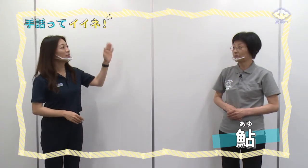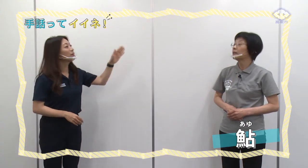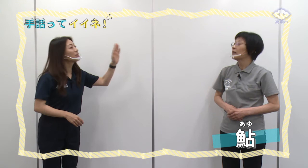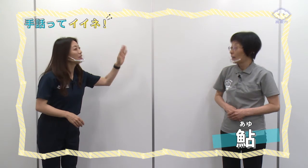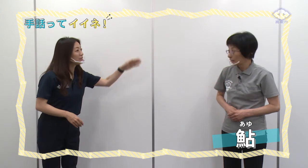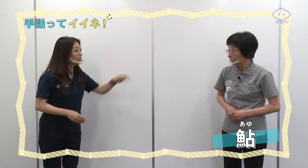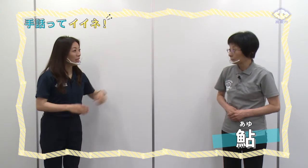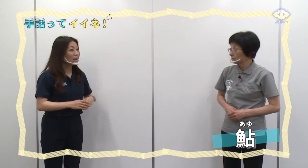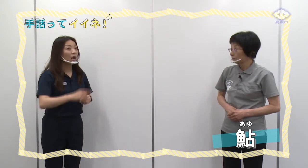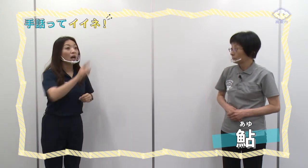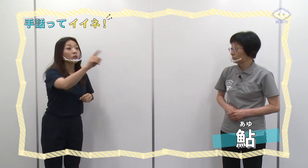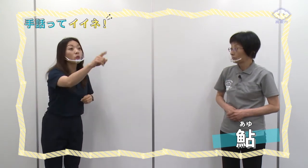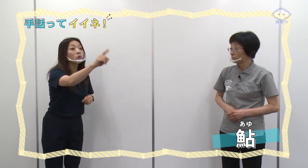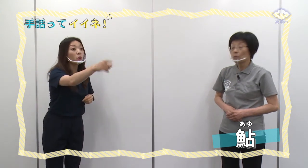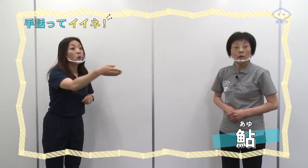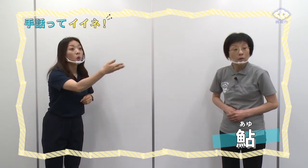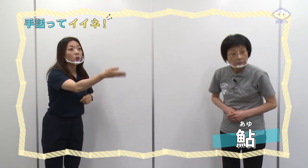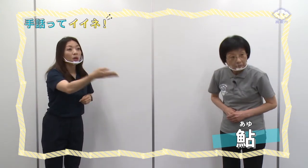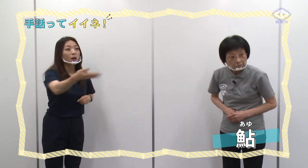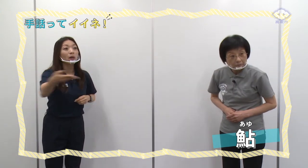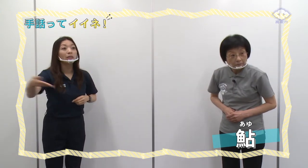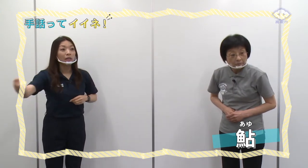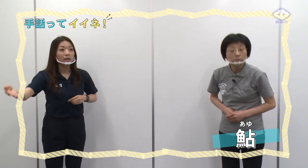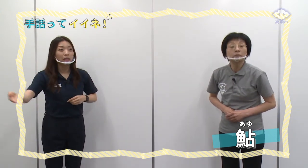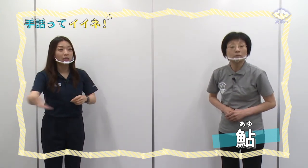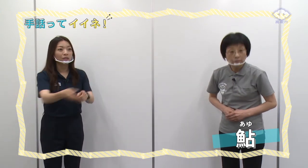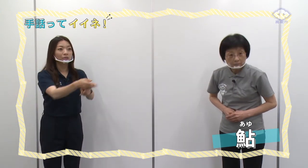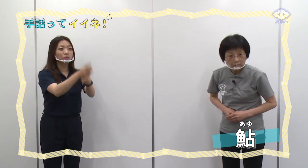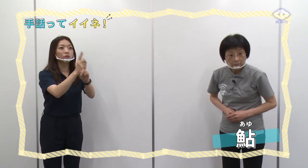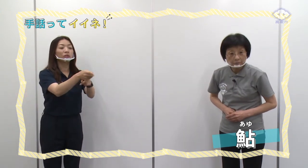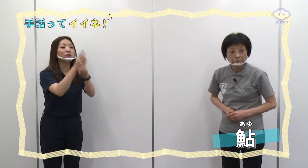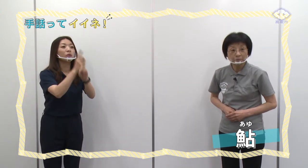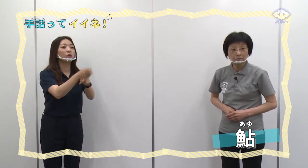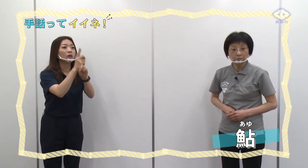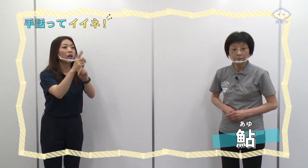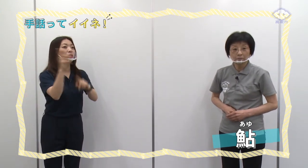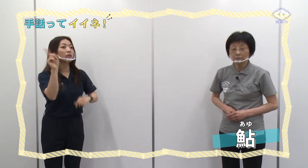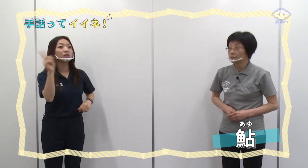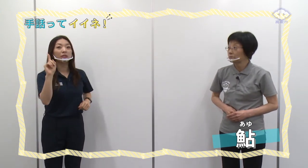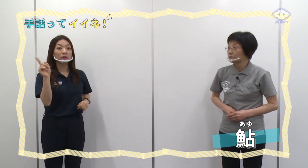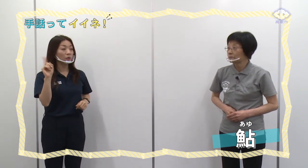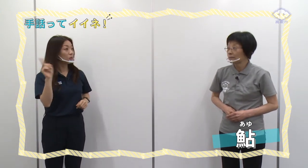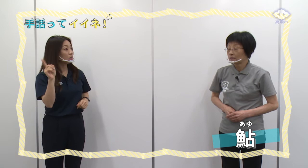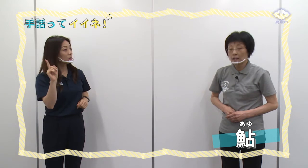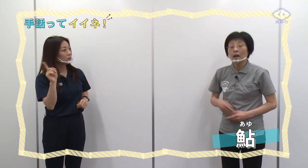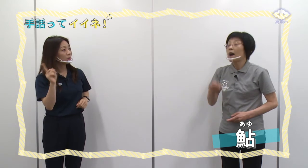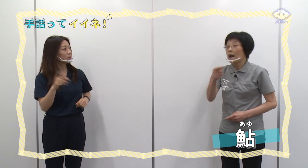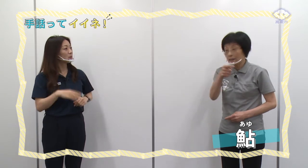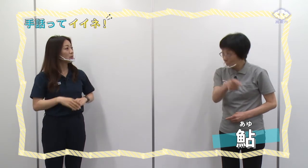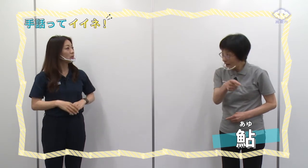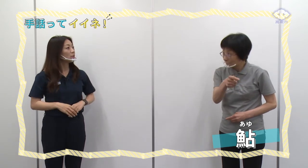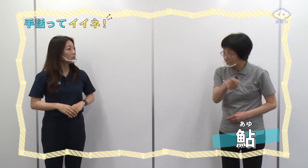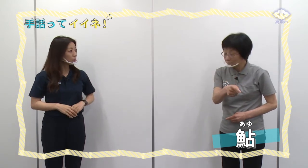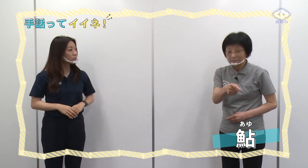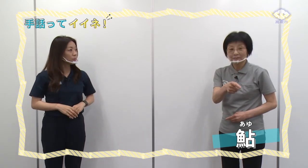浜さん、浜さん、あそこの川で釣ってるの、あれ何ですか？ あれは